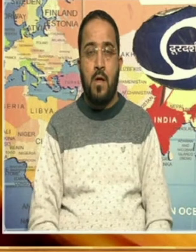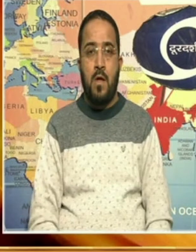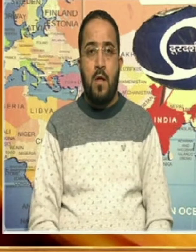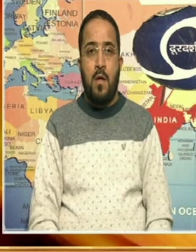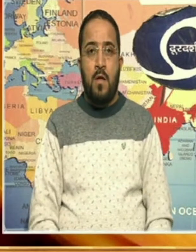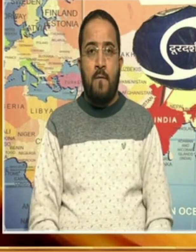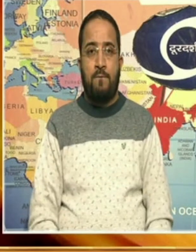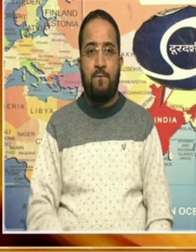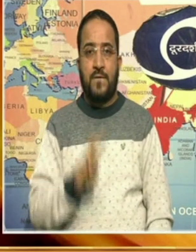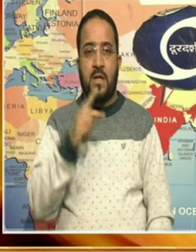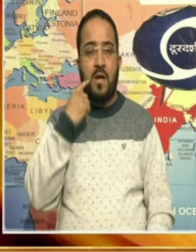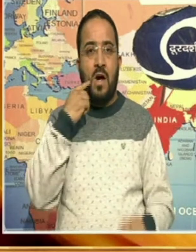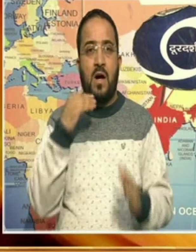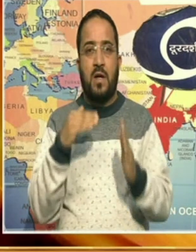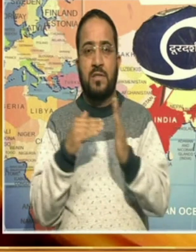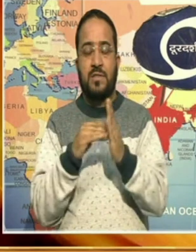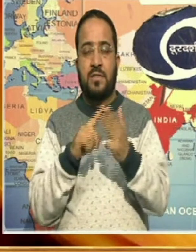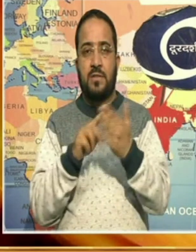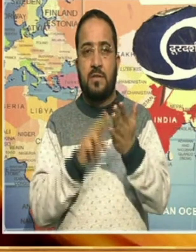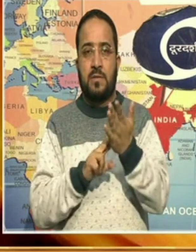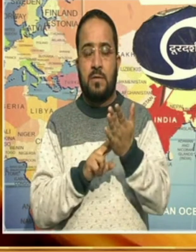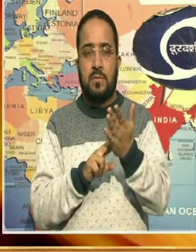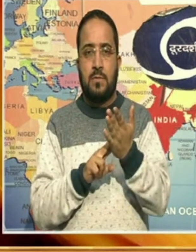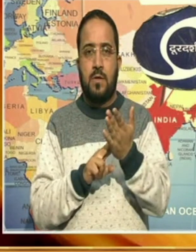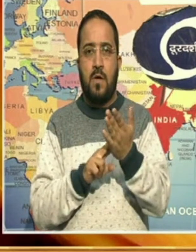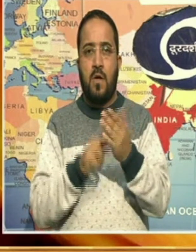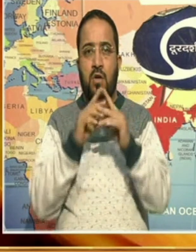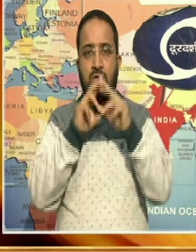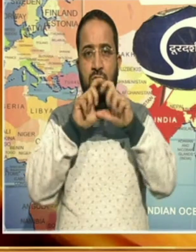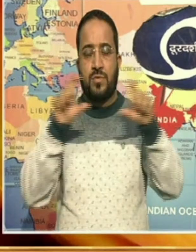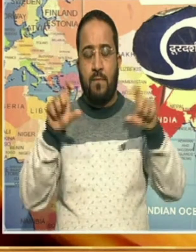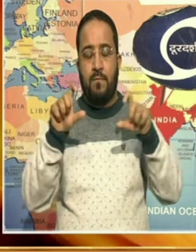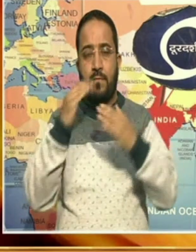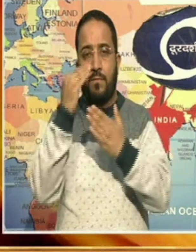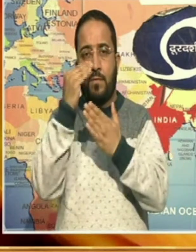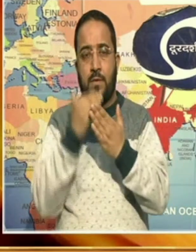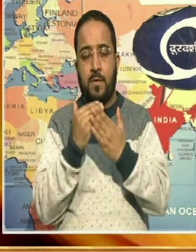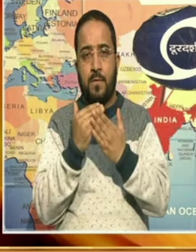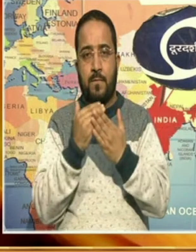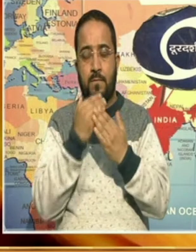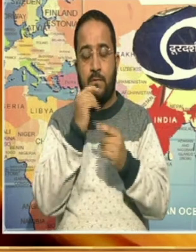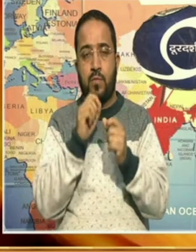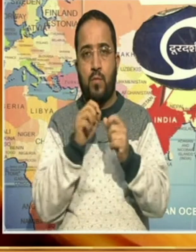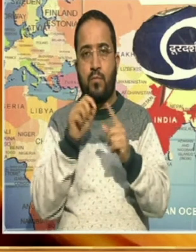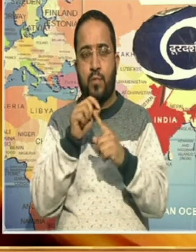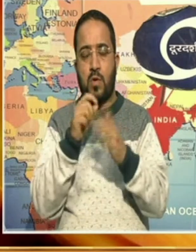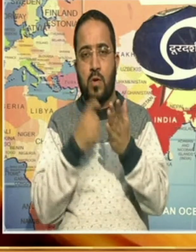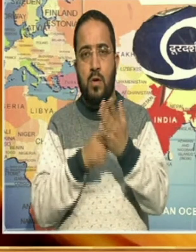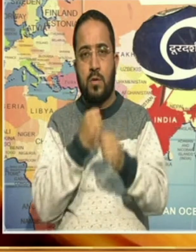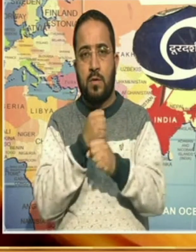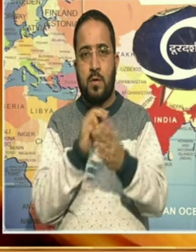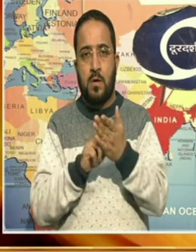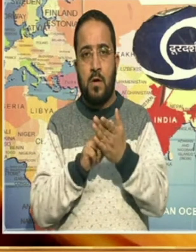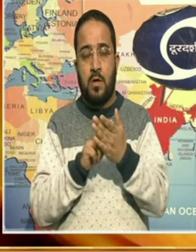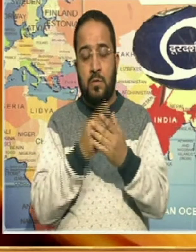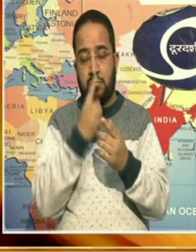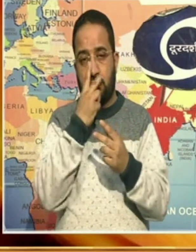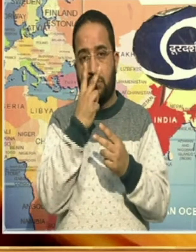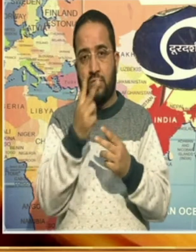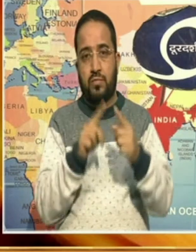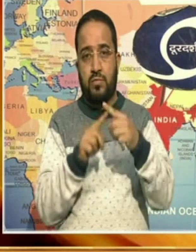ویجلینس اور شفافیت کو فروغ دینے کی کوشش میں